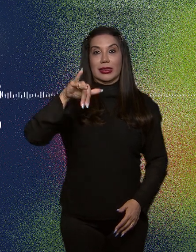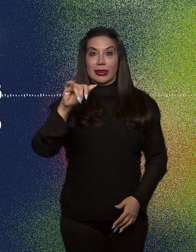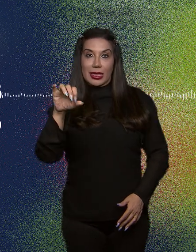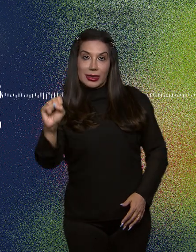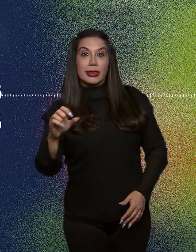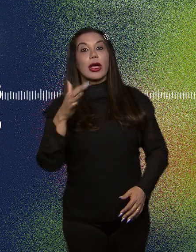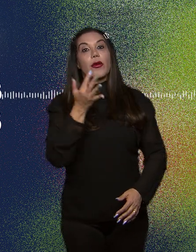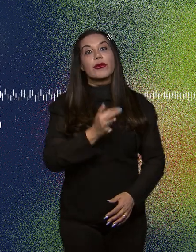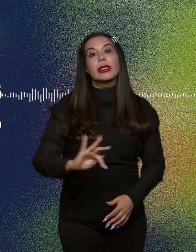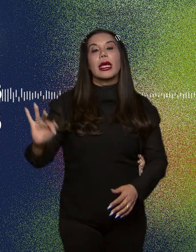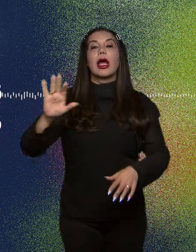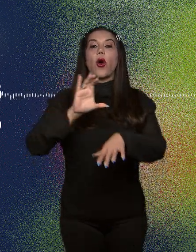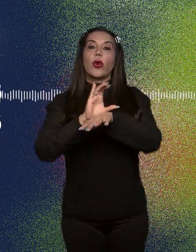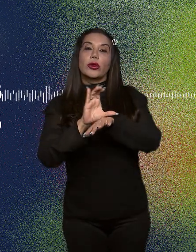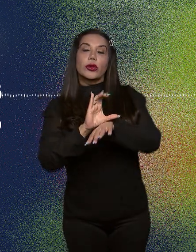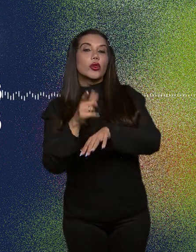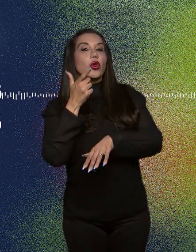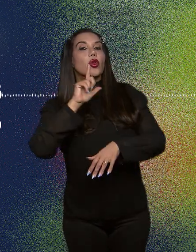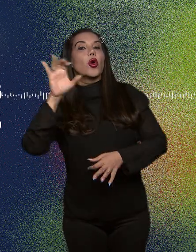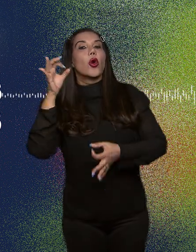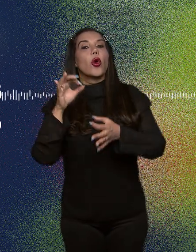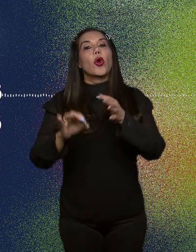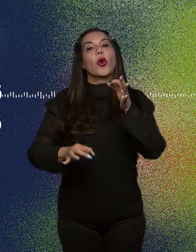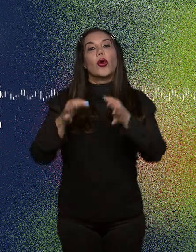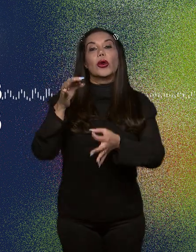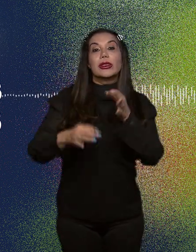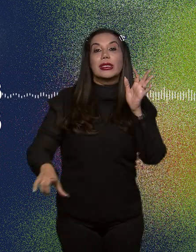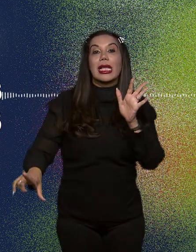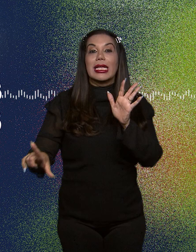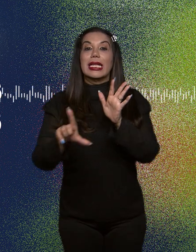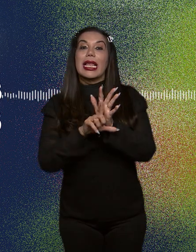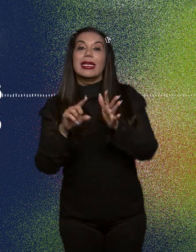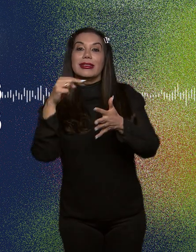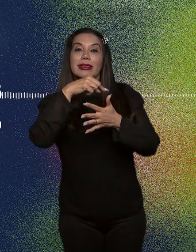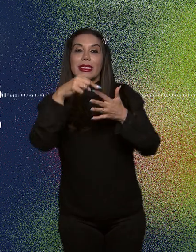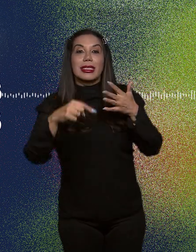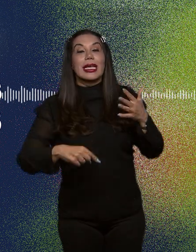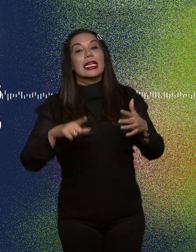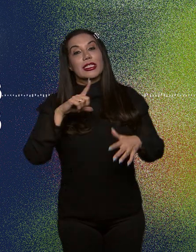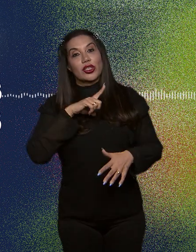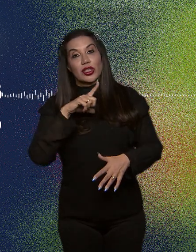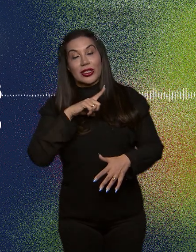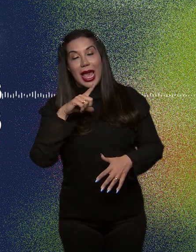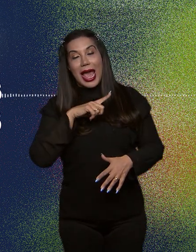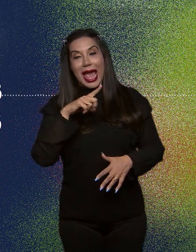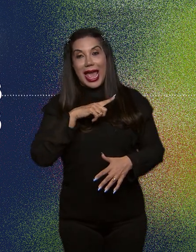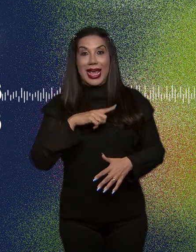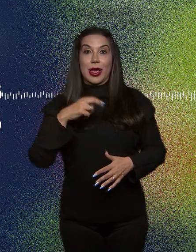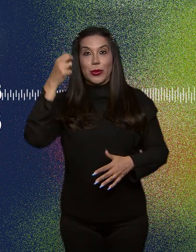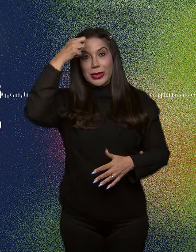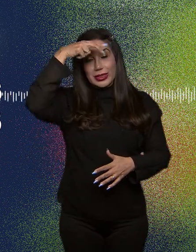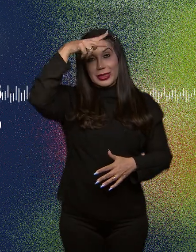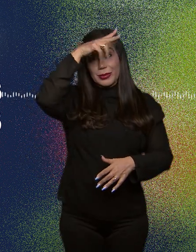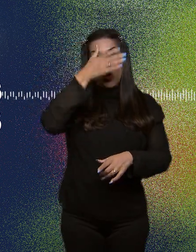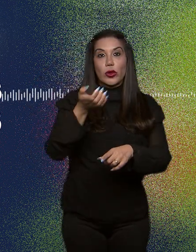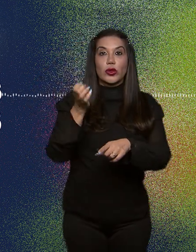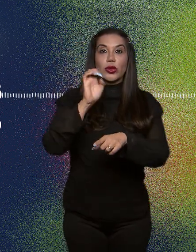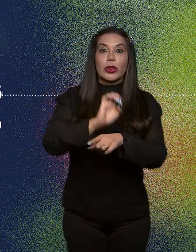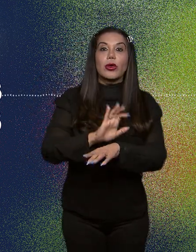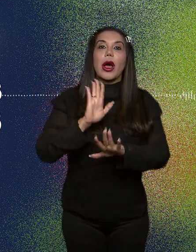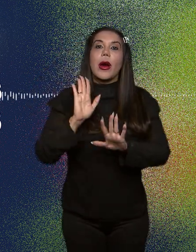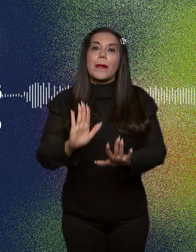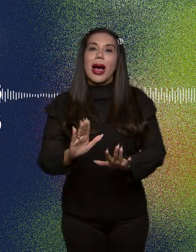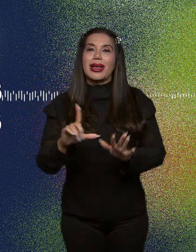vai cuidar da Constituição, os outros judiciários vão cuidar das leis em níveis mais estaduais ou municipais. Mas já não tem leis